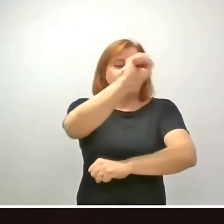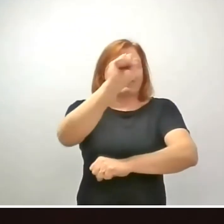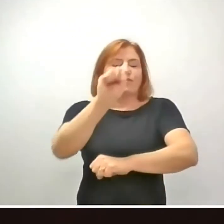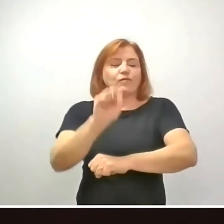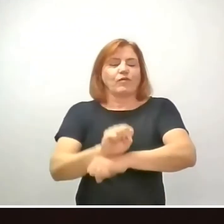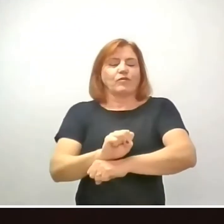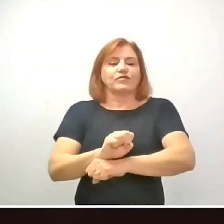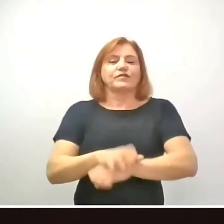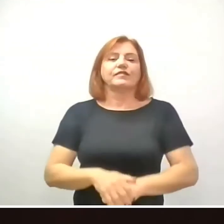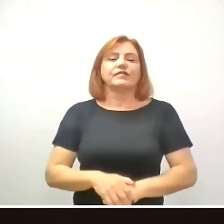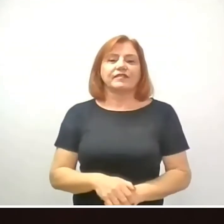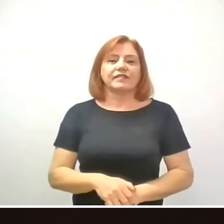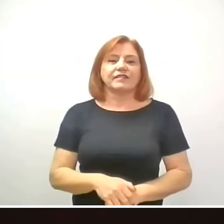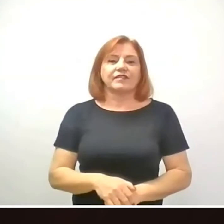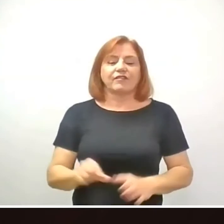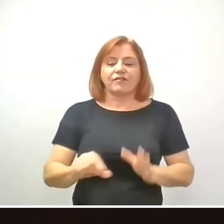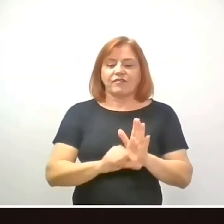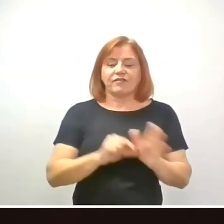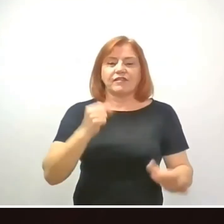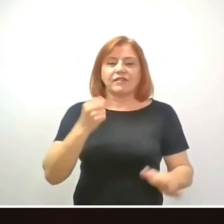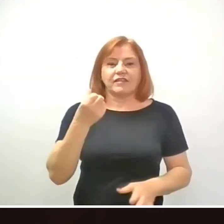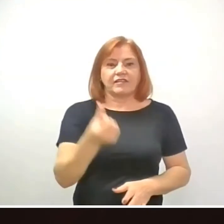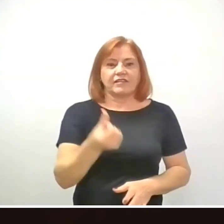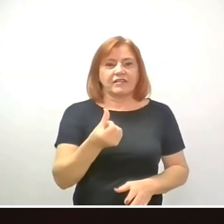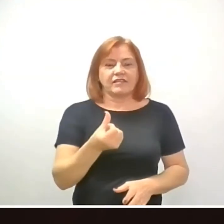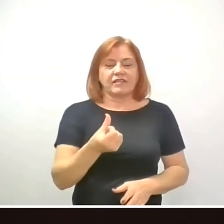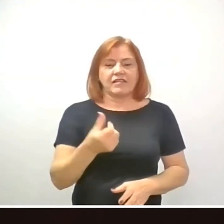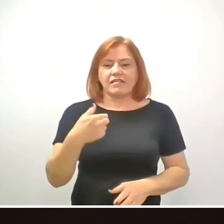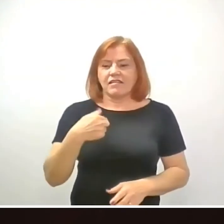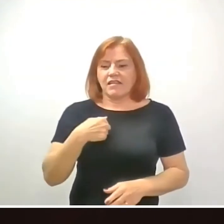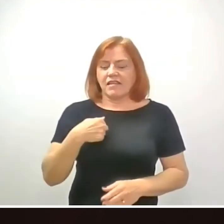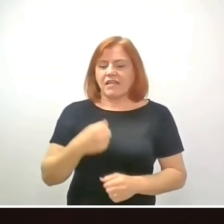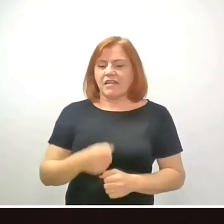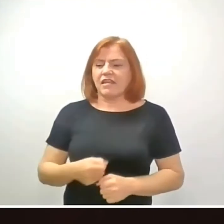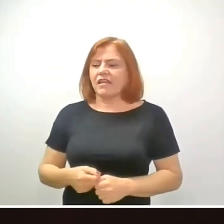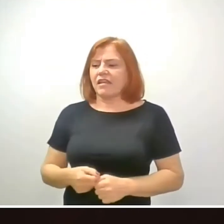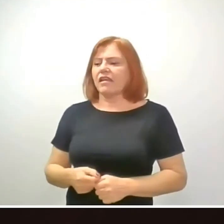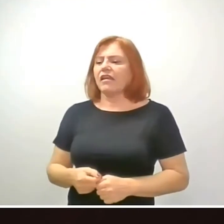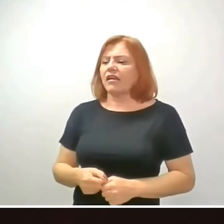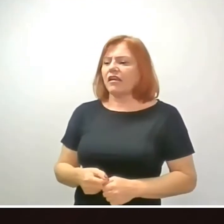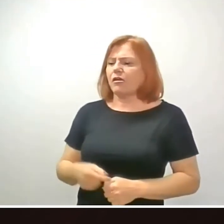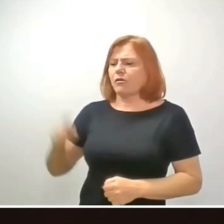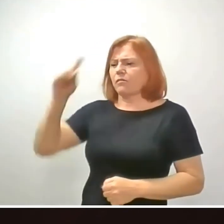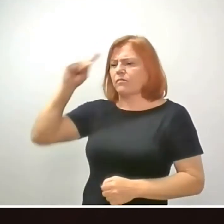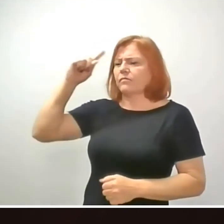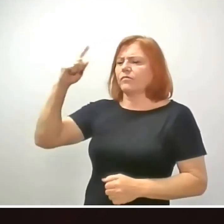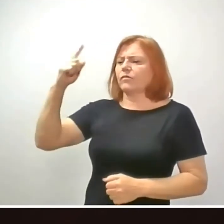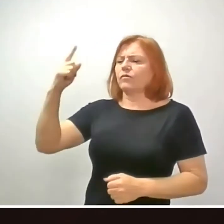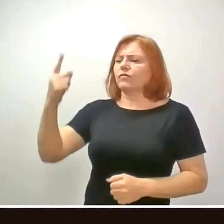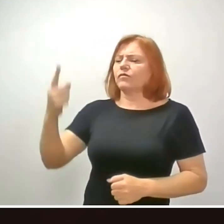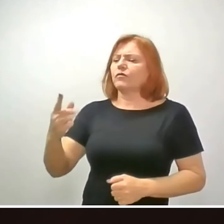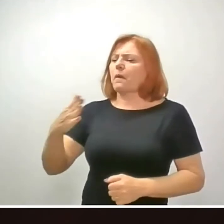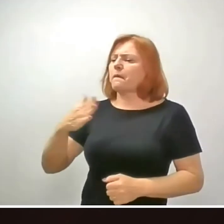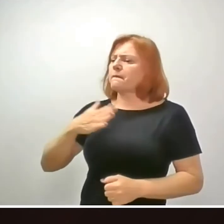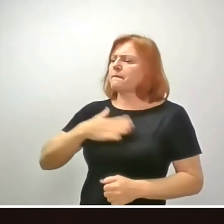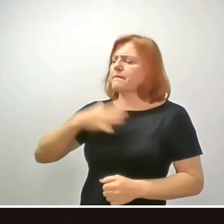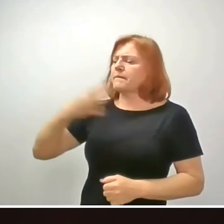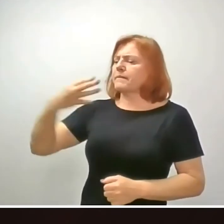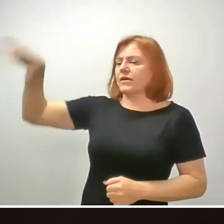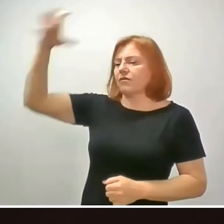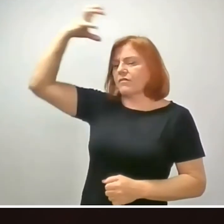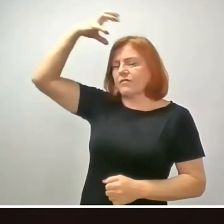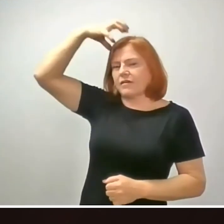Versículo 6. Eu, porém, constituí o meu rei, aleluia.